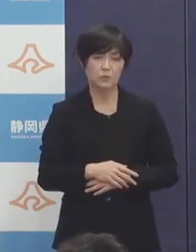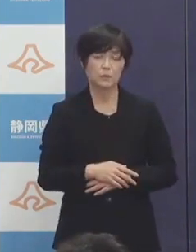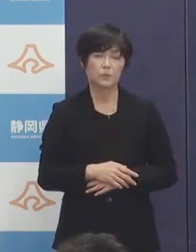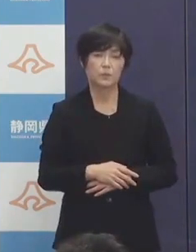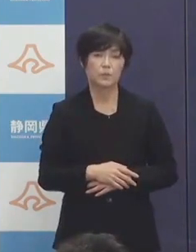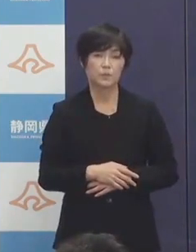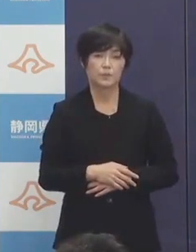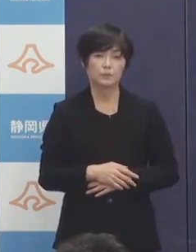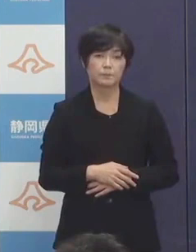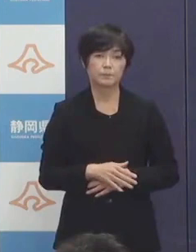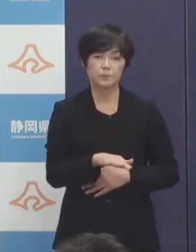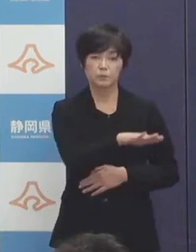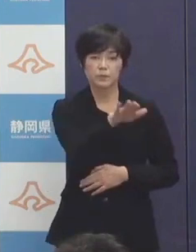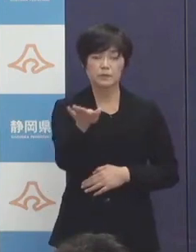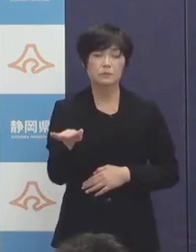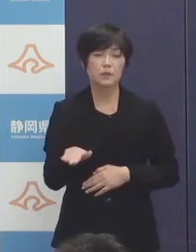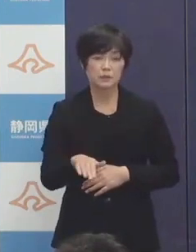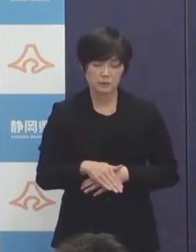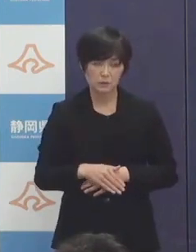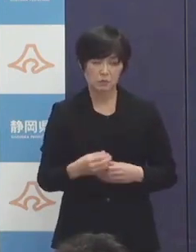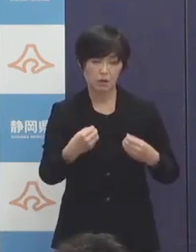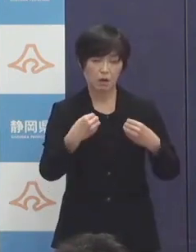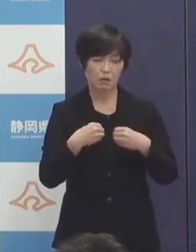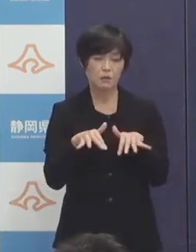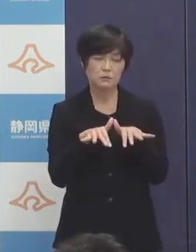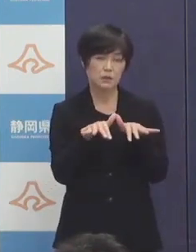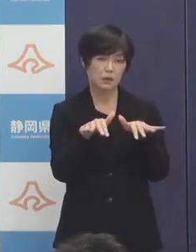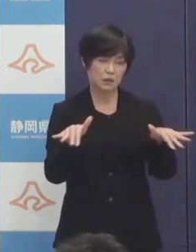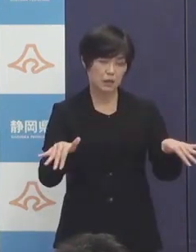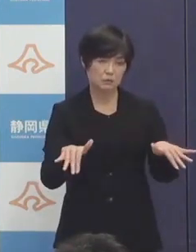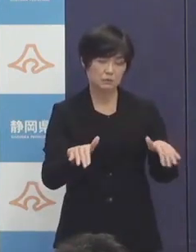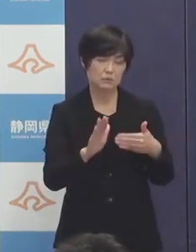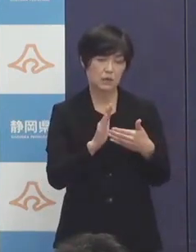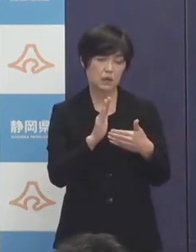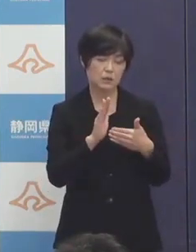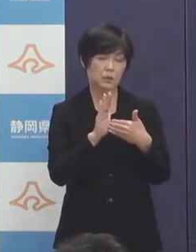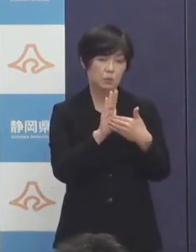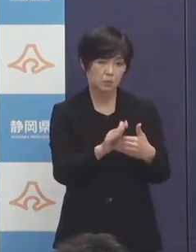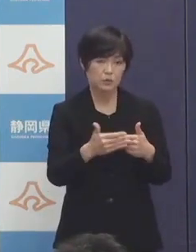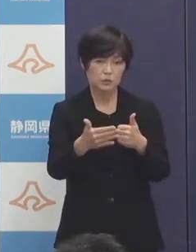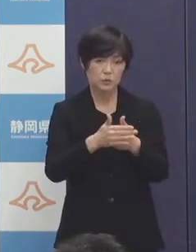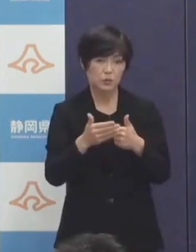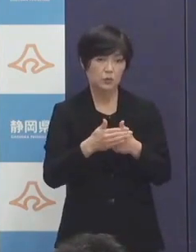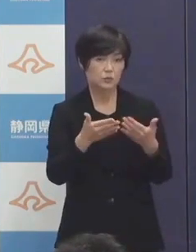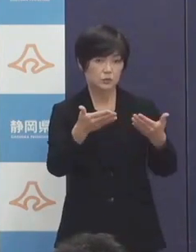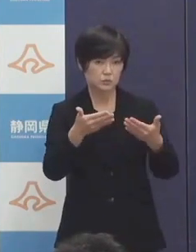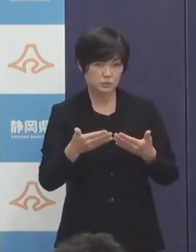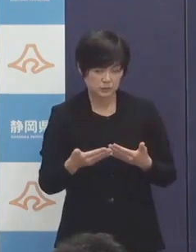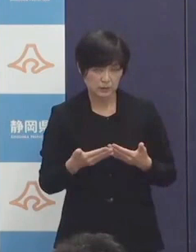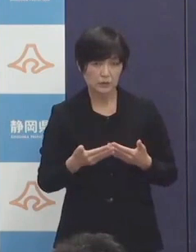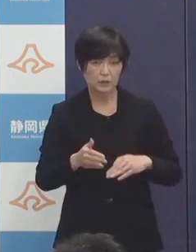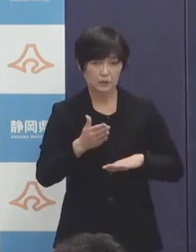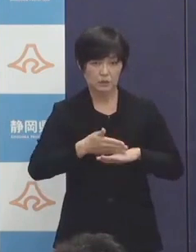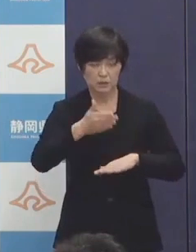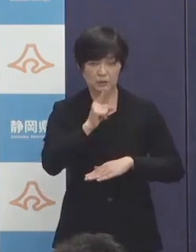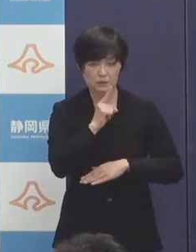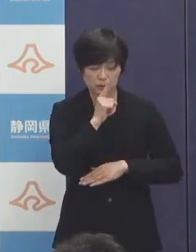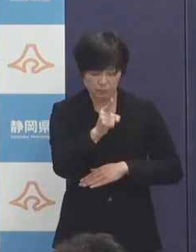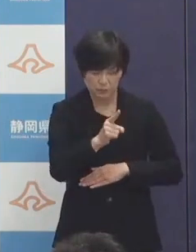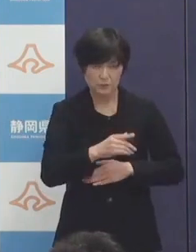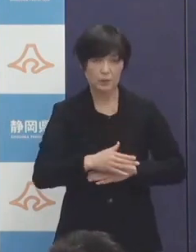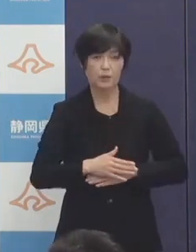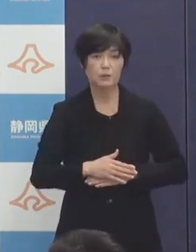存じます。皆様にはこの感染拡大の防止にご協力いただきましたことに対しまして重ねて感謝を申し上げるものであります